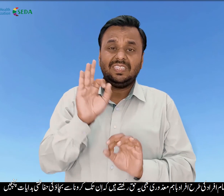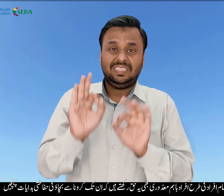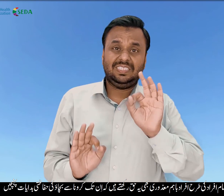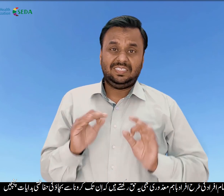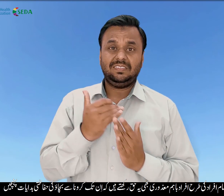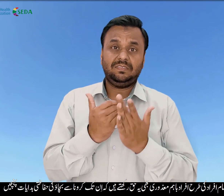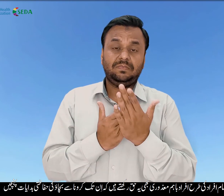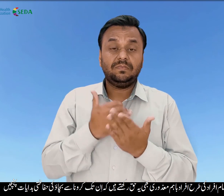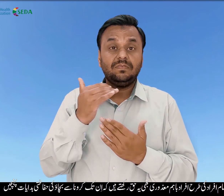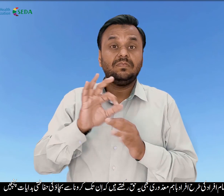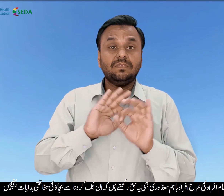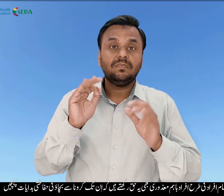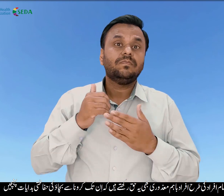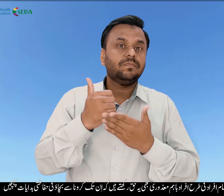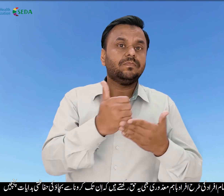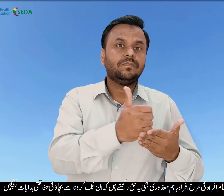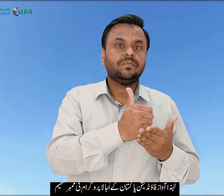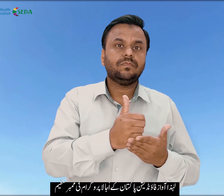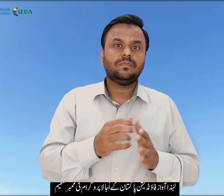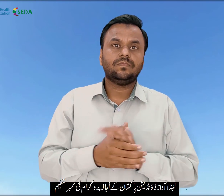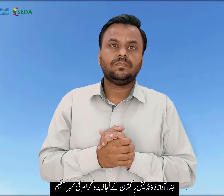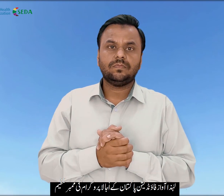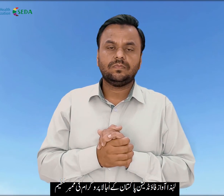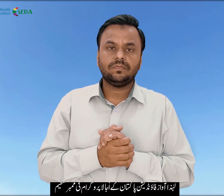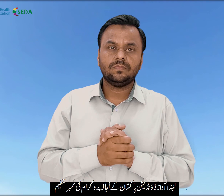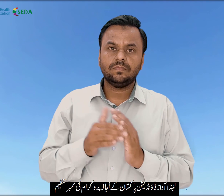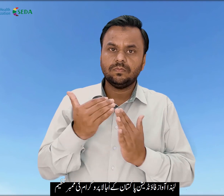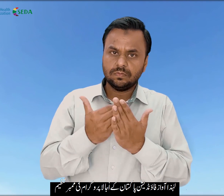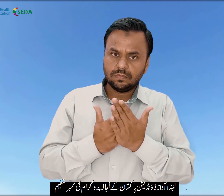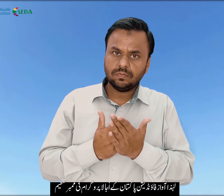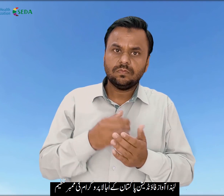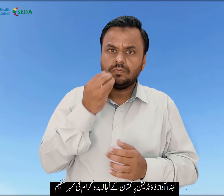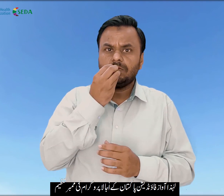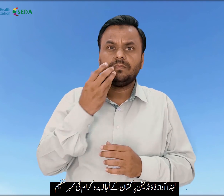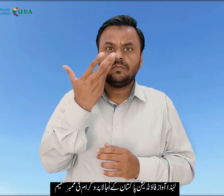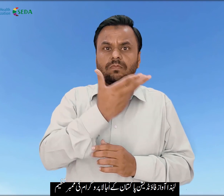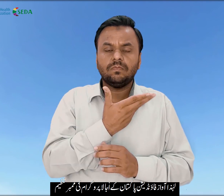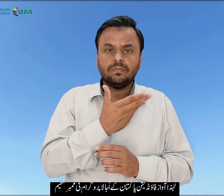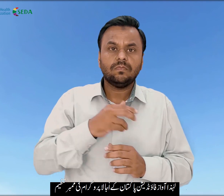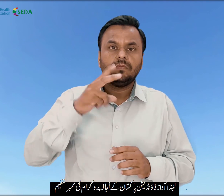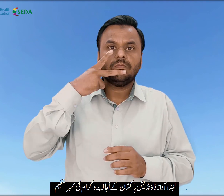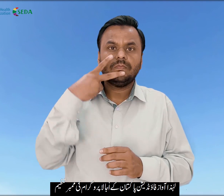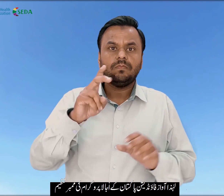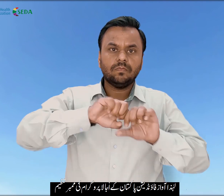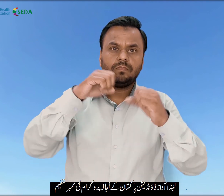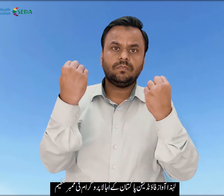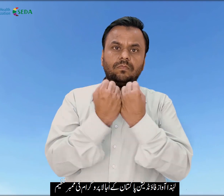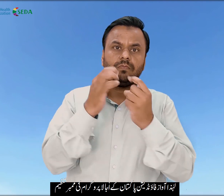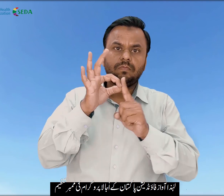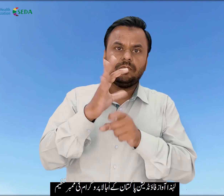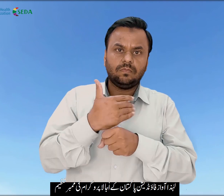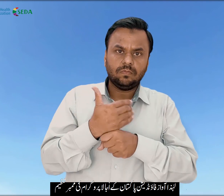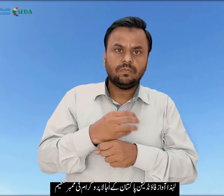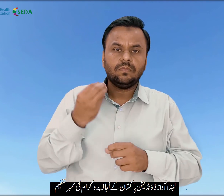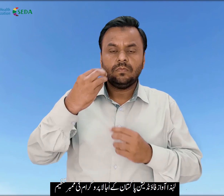حفاظتی ہدایات پہنچیں۔ لہٰذا آواز فاؤنڈیشن پاکستان کے اجالا پروگرام کی ممبر